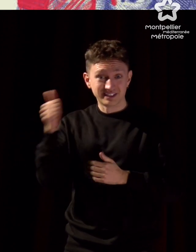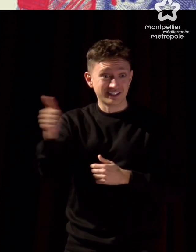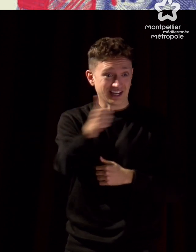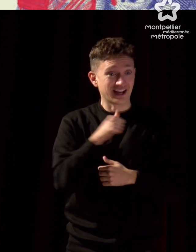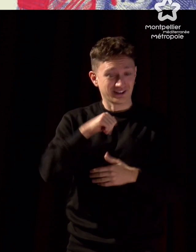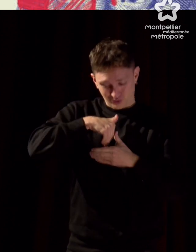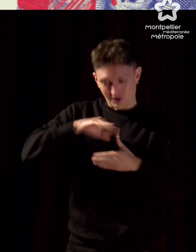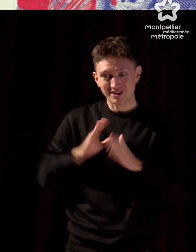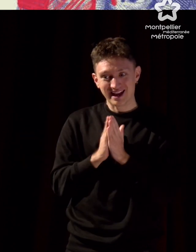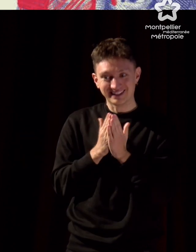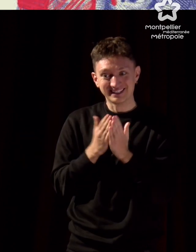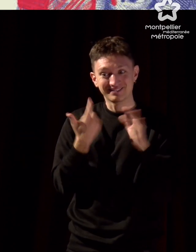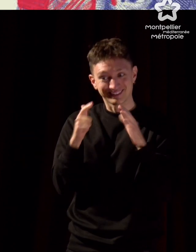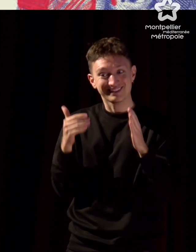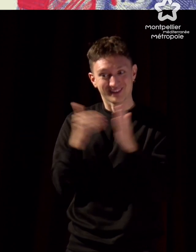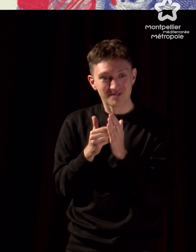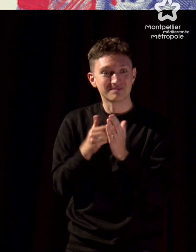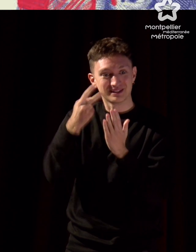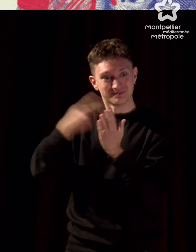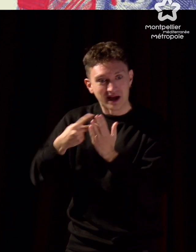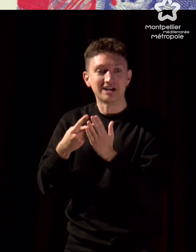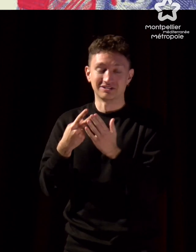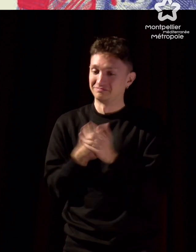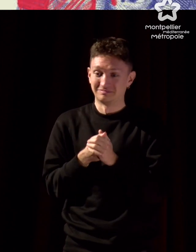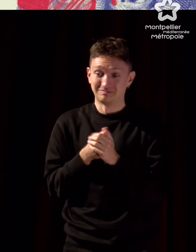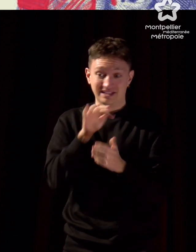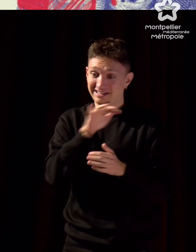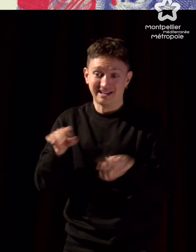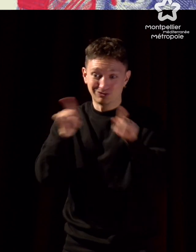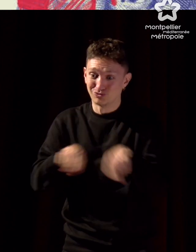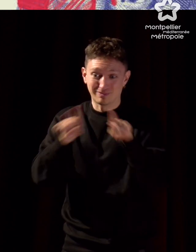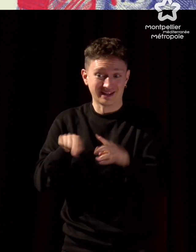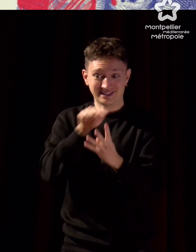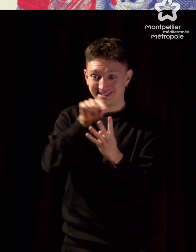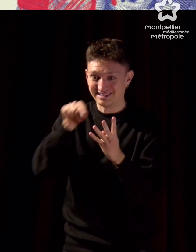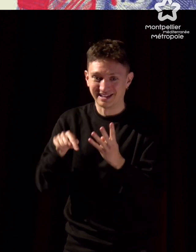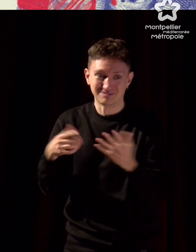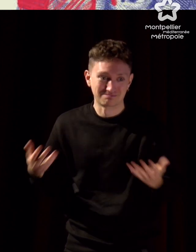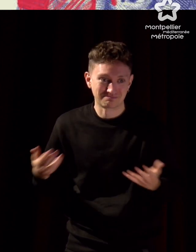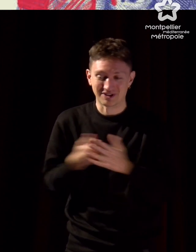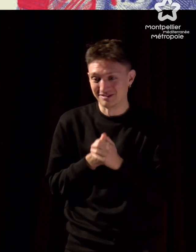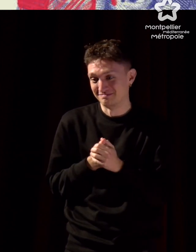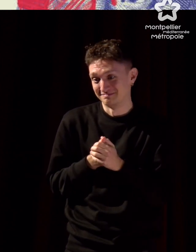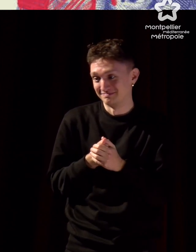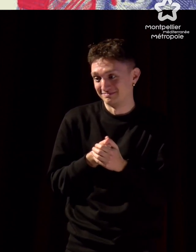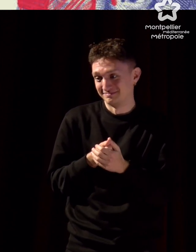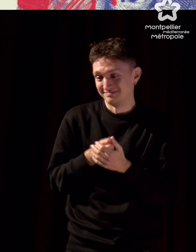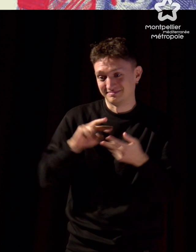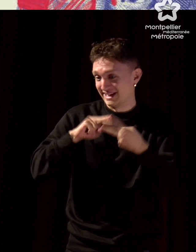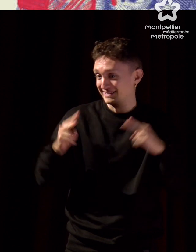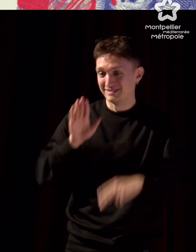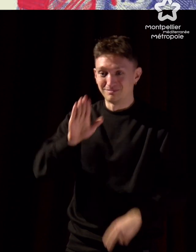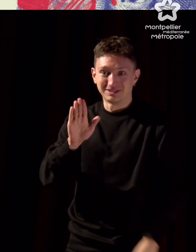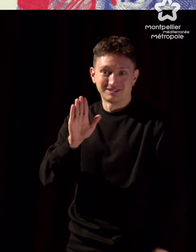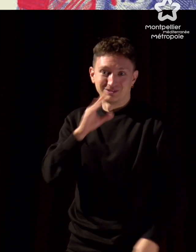pages écrites en A, C, C, C, T, G, A, C, C, etc. Donc ça, c'est l'ADN d'un